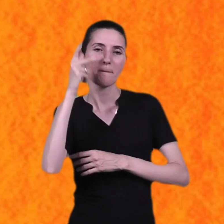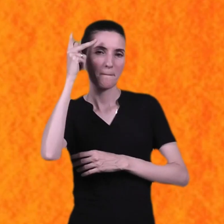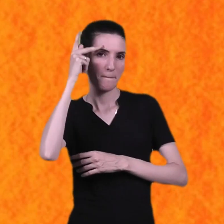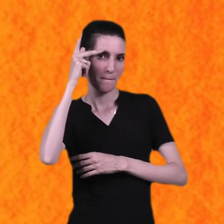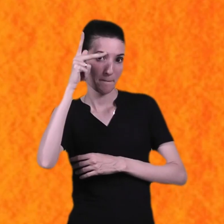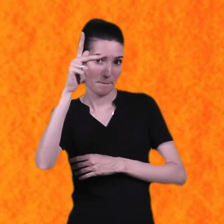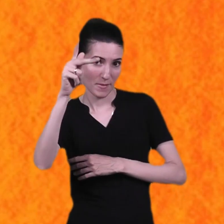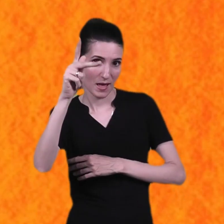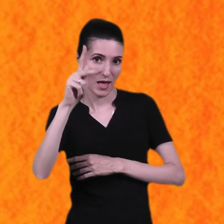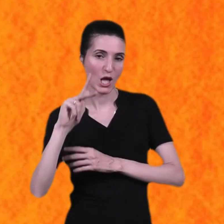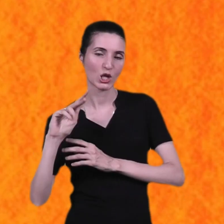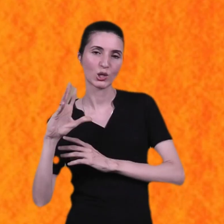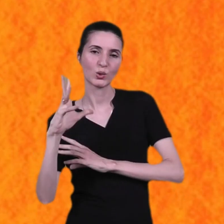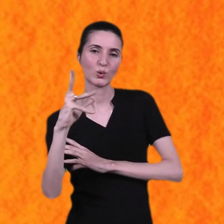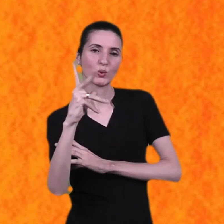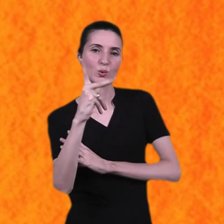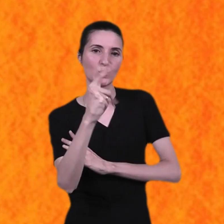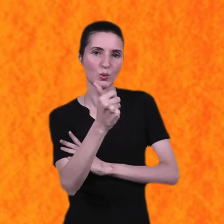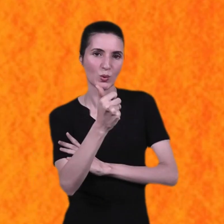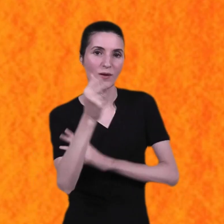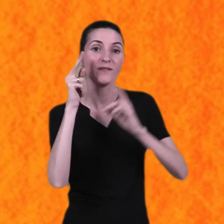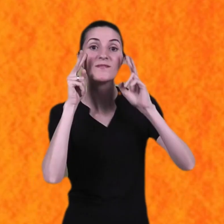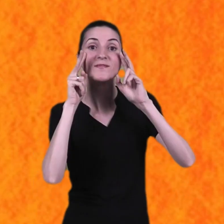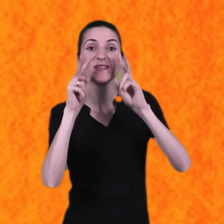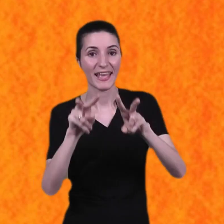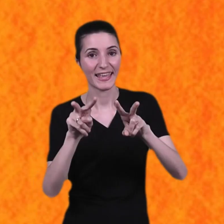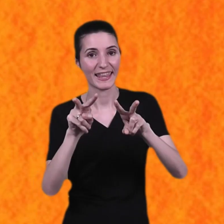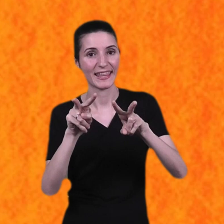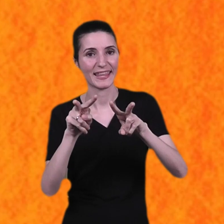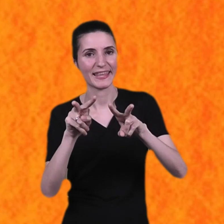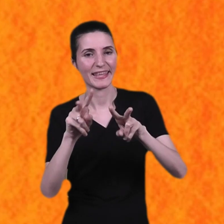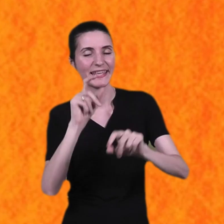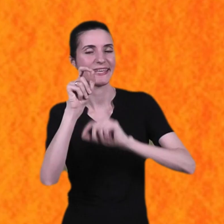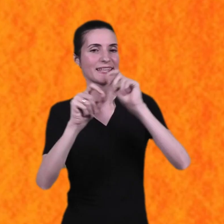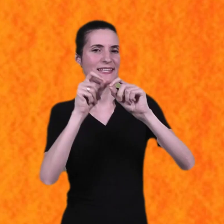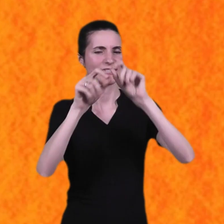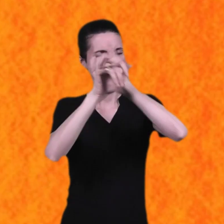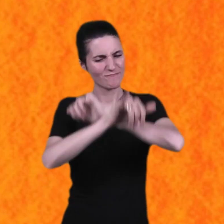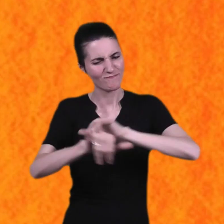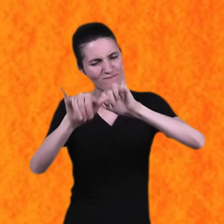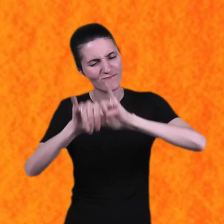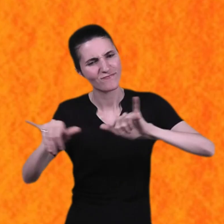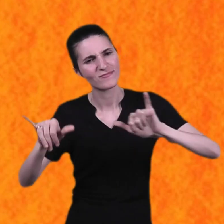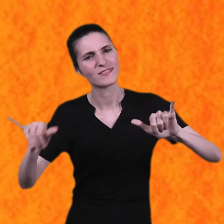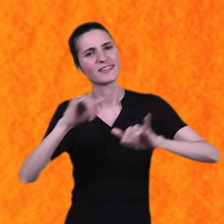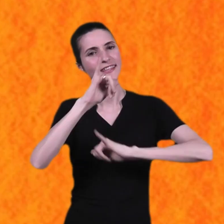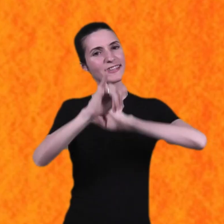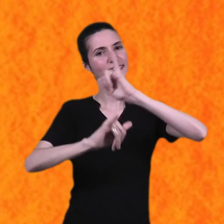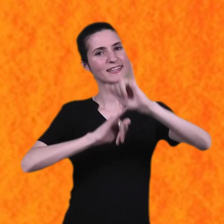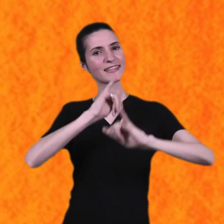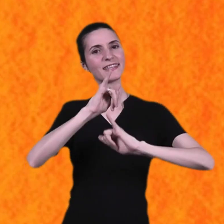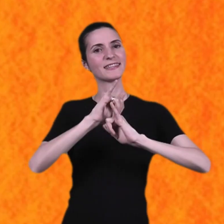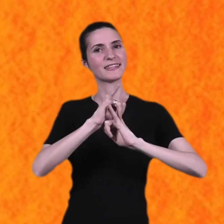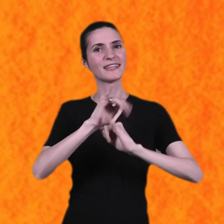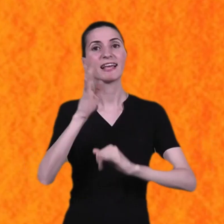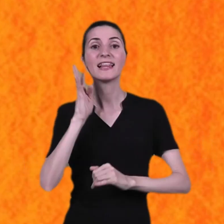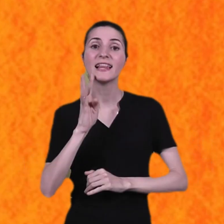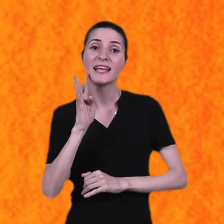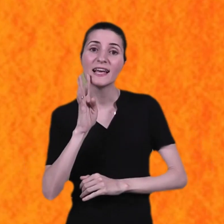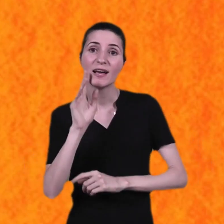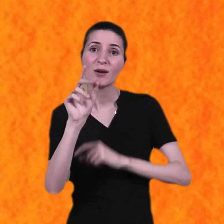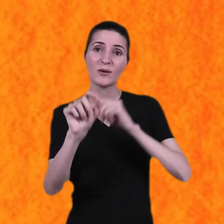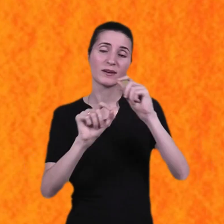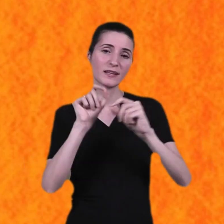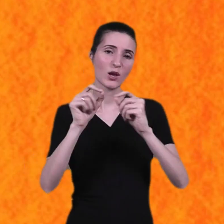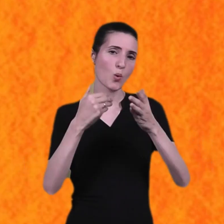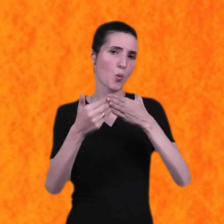isso aí. Né? Por quê? Isso aí. Porque daí a pessoa ela tem, isso está sendo disseminado na internet e é muito legal. Por